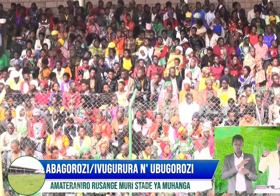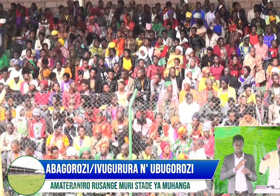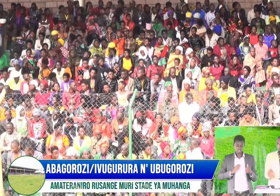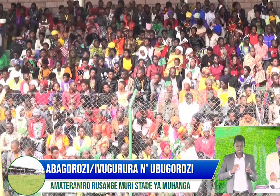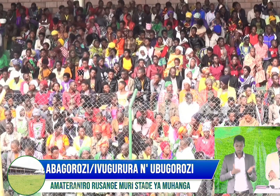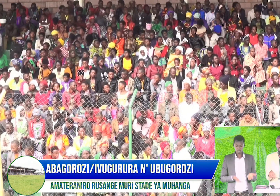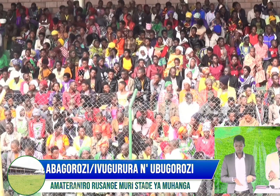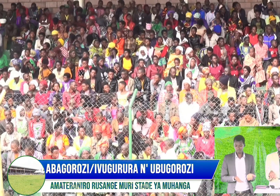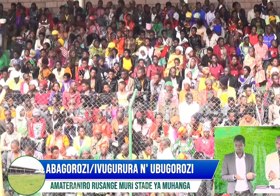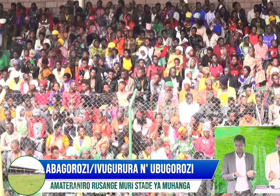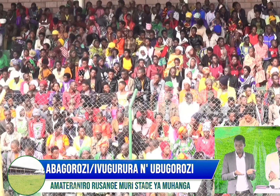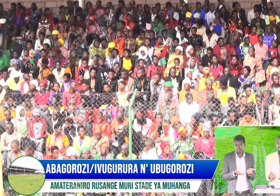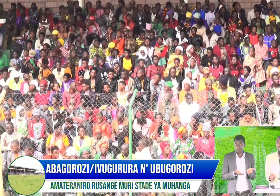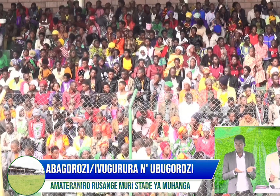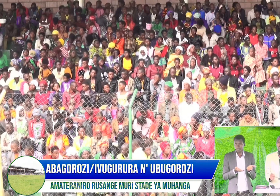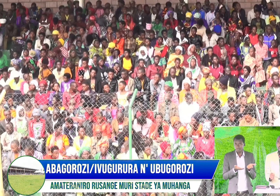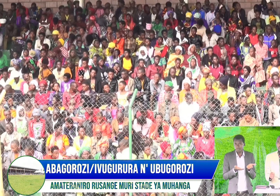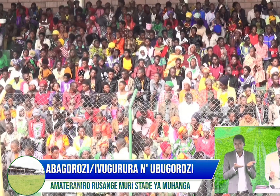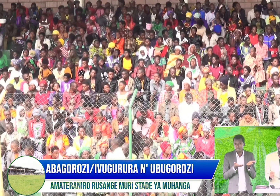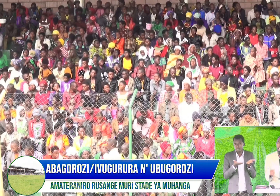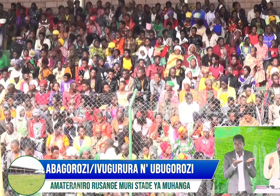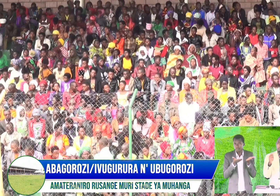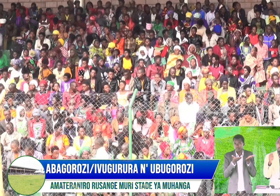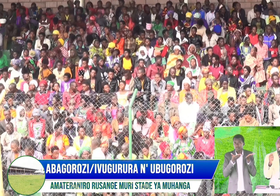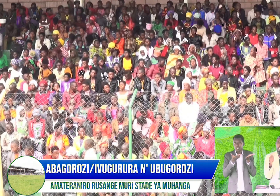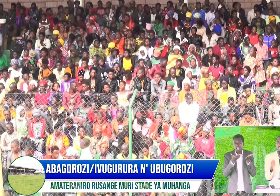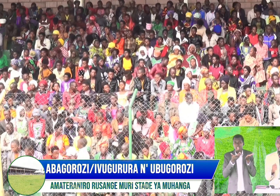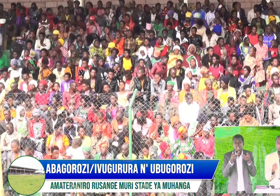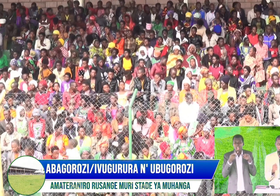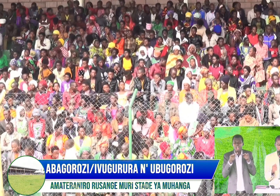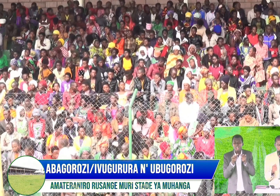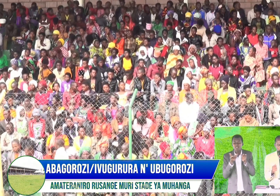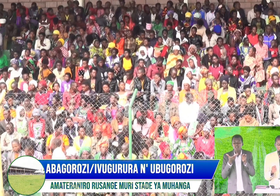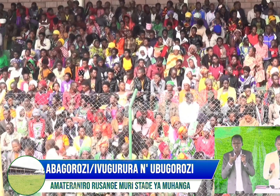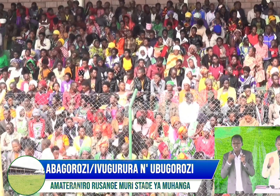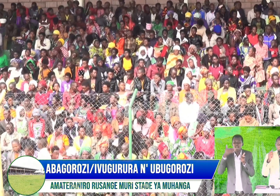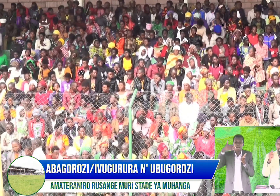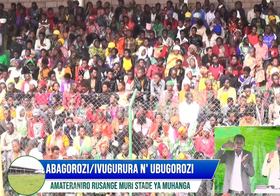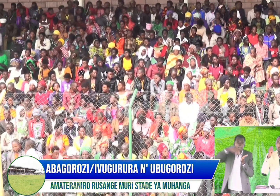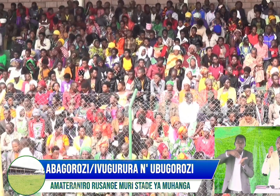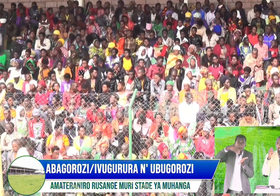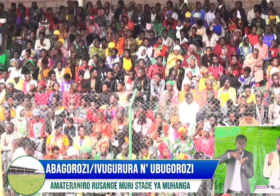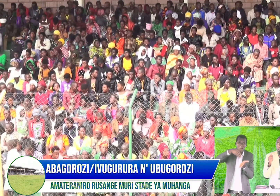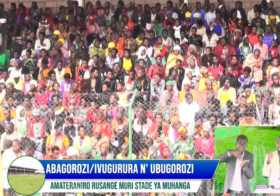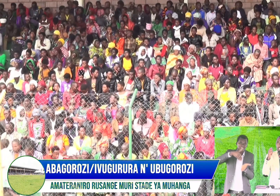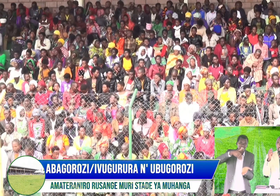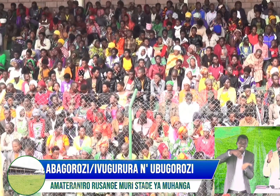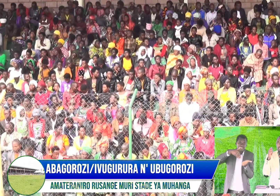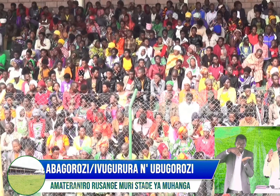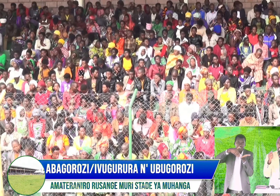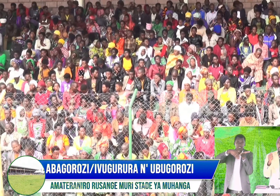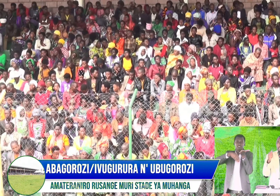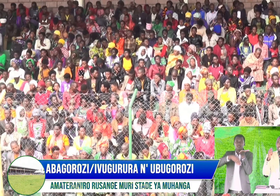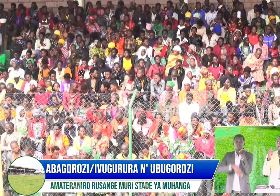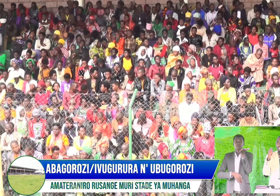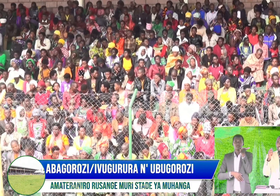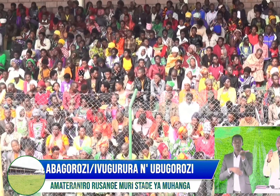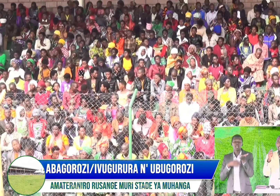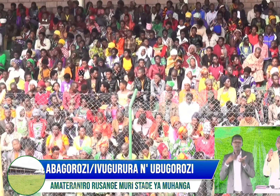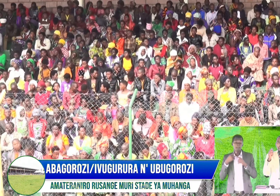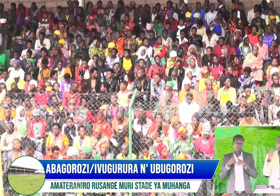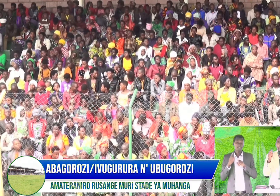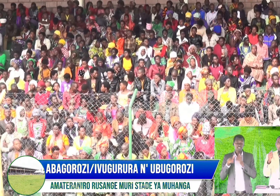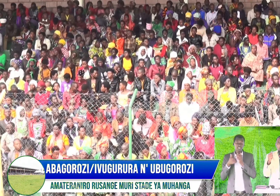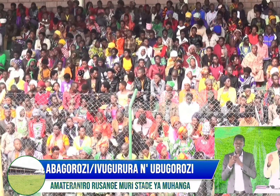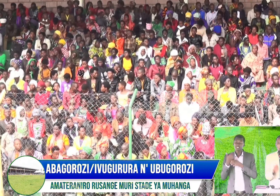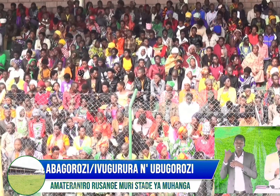ibibuza gukura. Ngaho mumvire ijambo, burya ngo buri mberane yose tugeraho